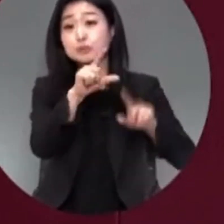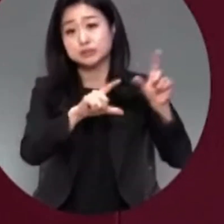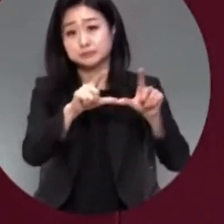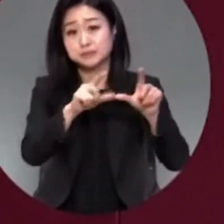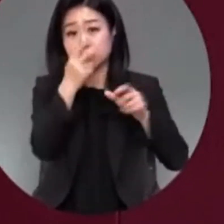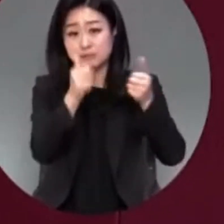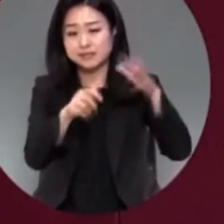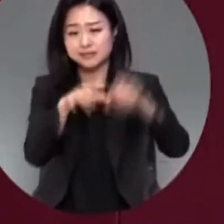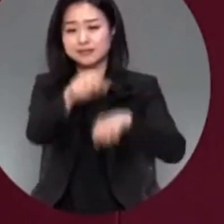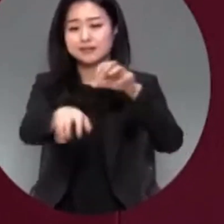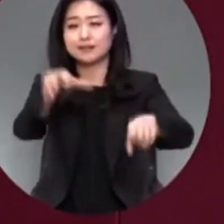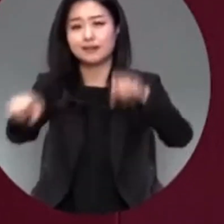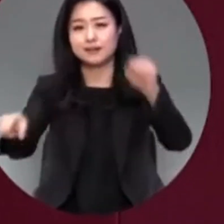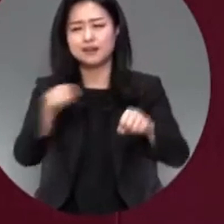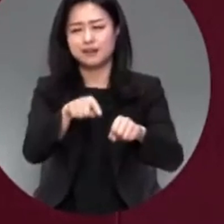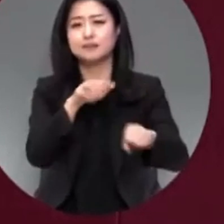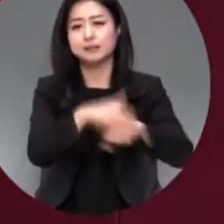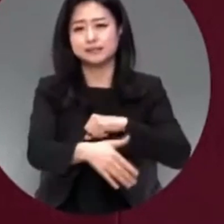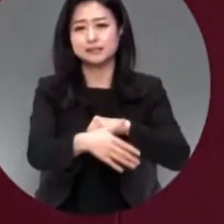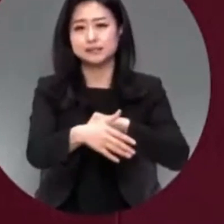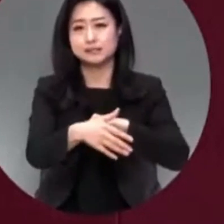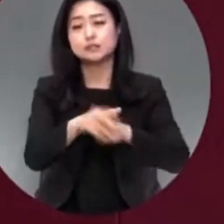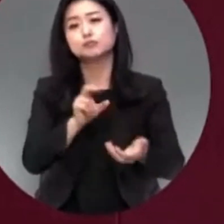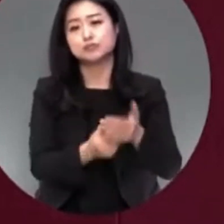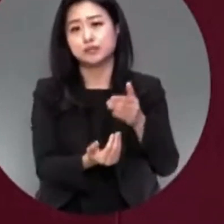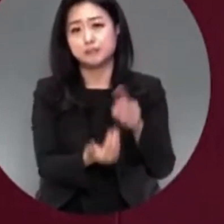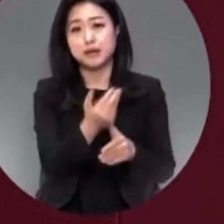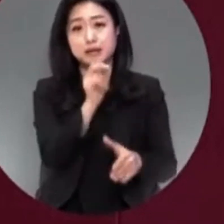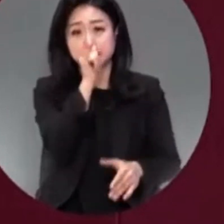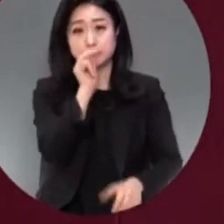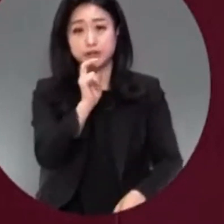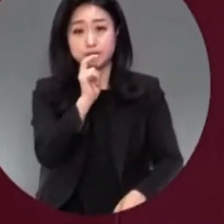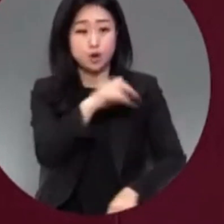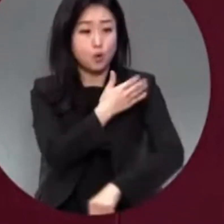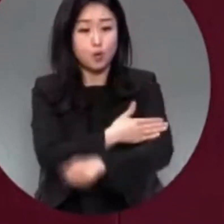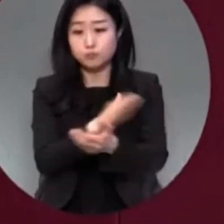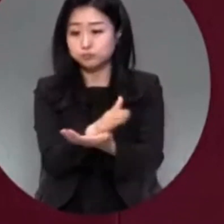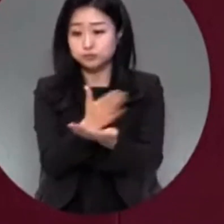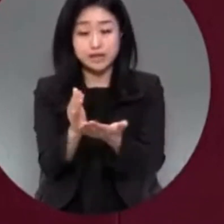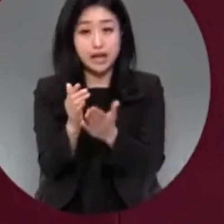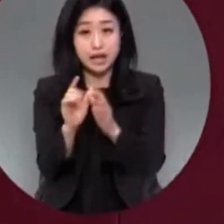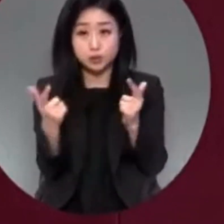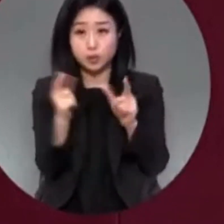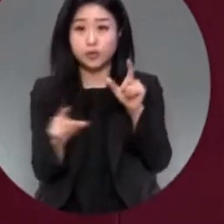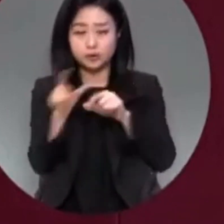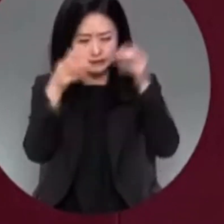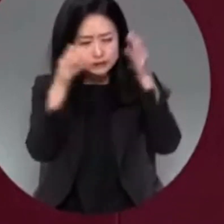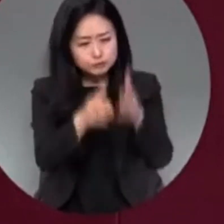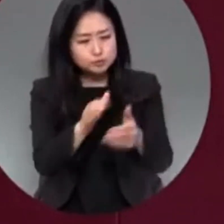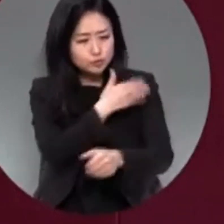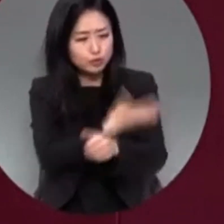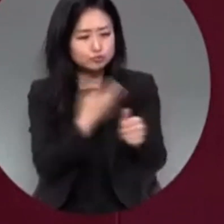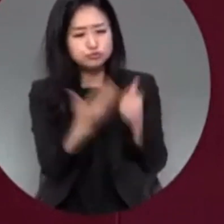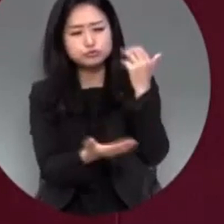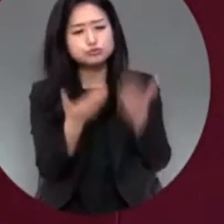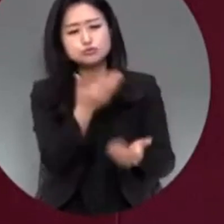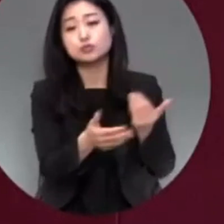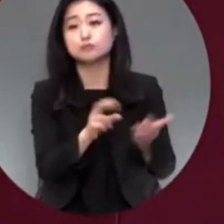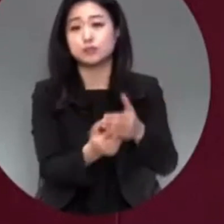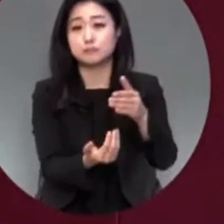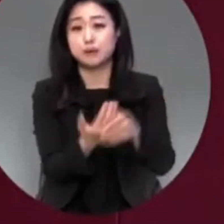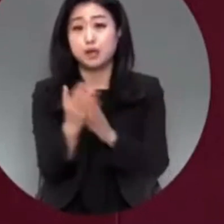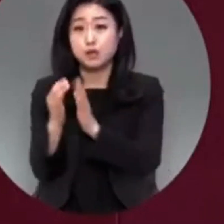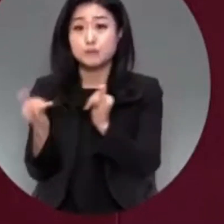검찰이 지배하는 정부를 획책한다는 우려가 커지고 있습니다. 권력의 분산은커녕 집중을 통해 민주주의를 위협하는 것입니다.